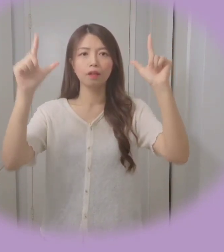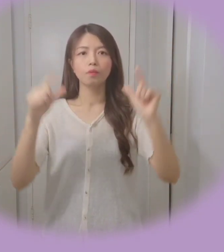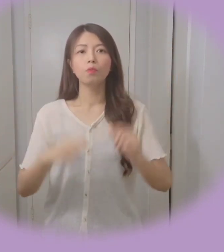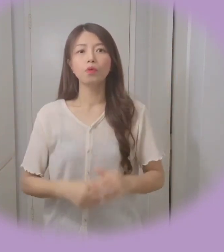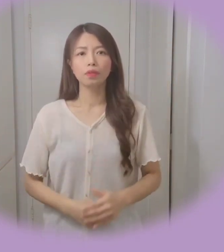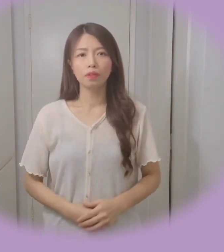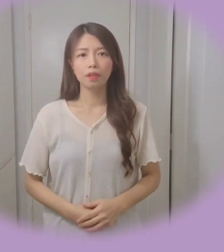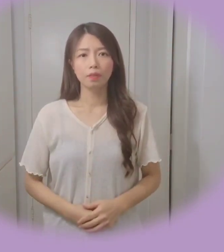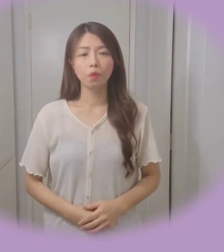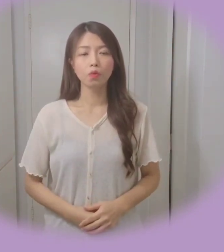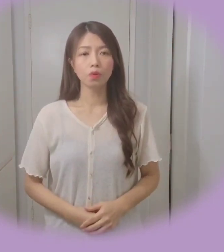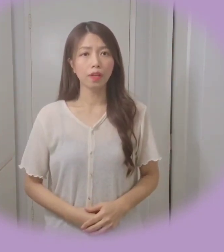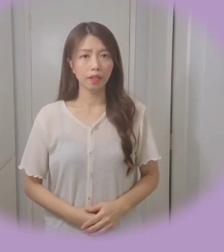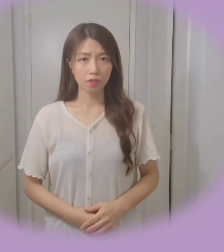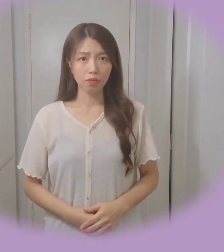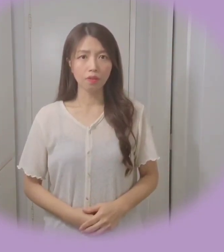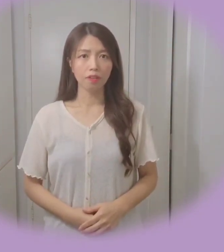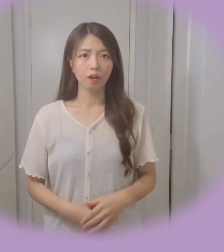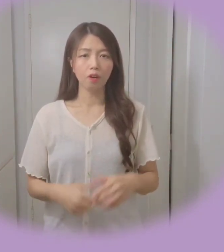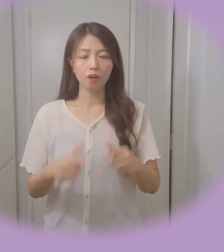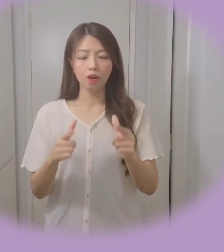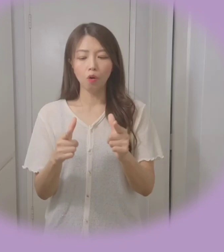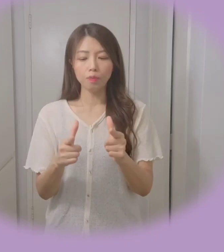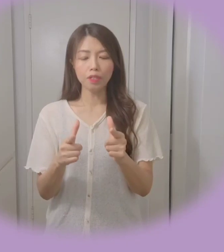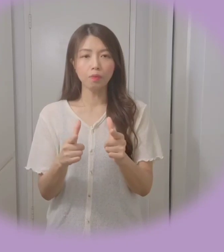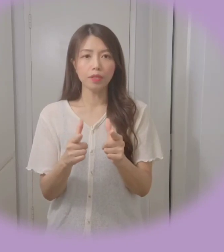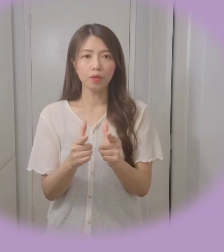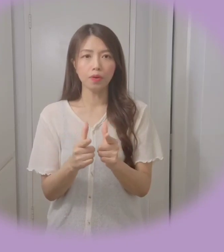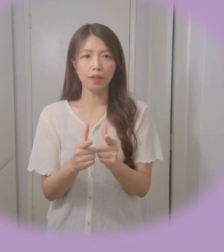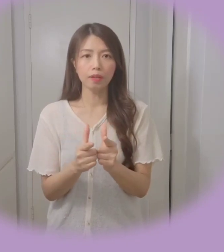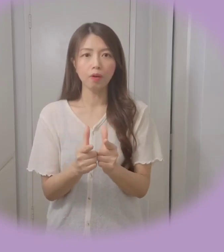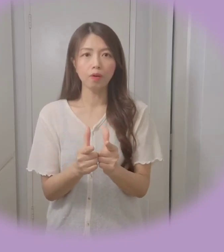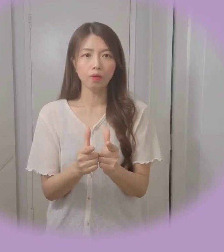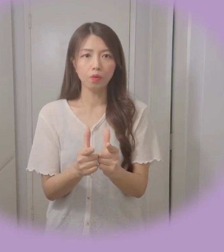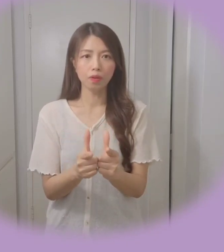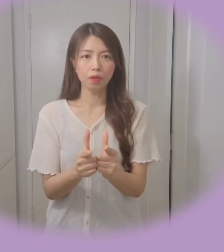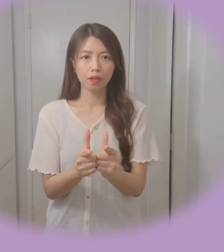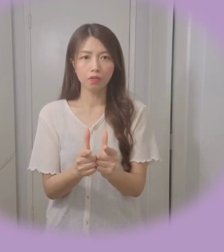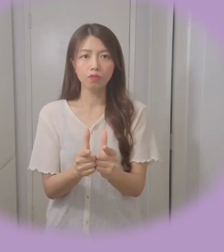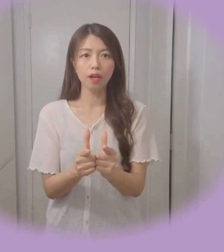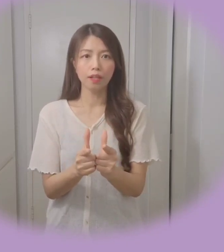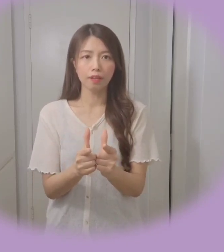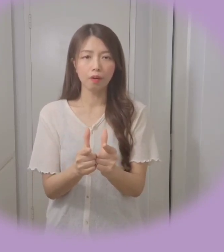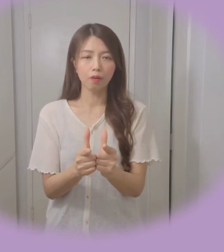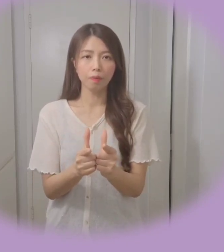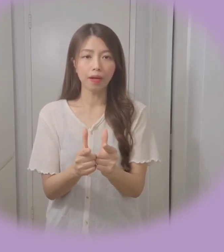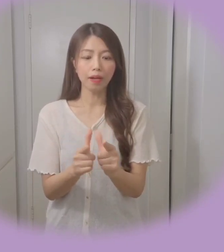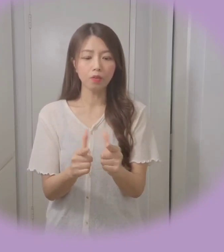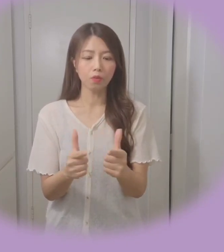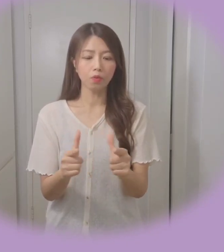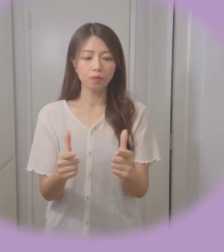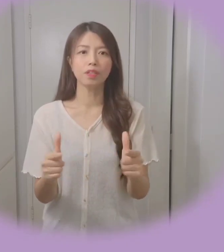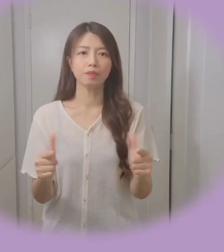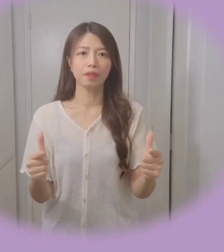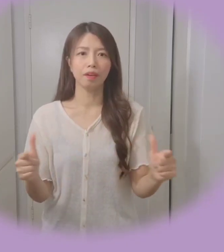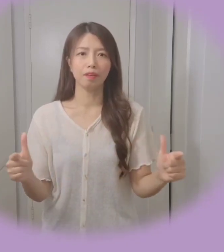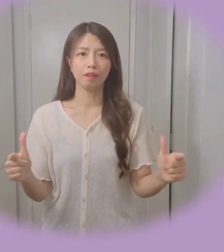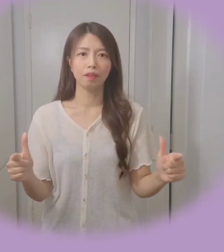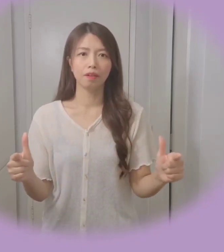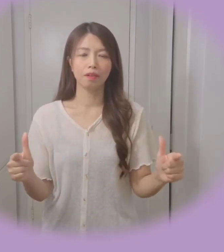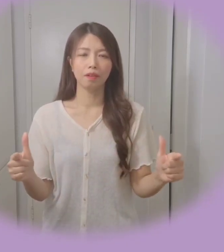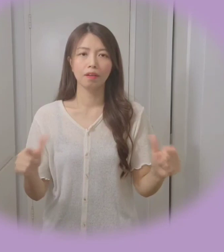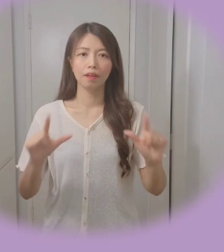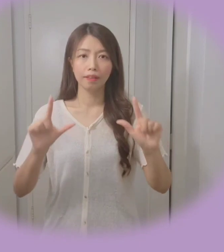들, 뭐뭐들, 복수를 나타내는 수어는요, 엄지검지 이용해서 손을 이렇게 중간에서 바깥쪽으로 움직이시면